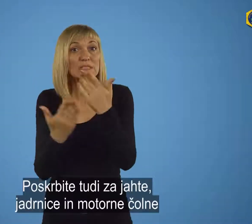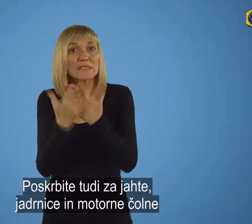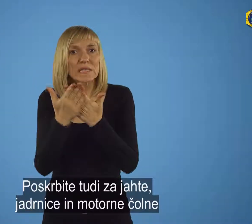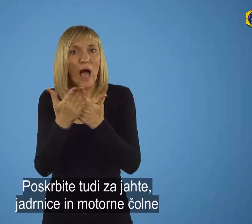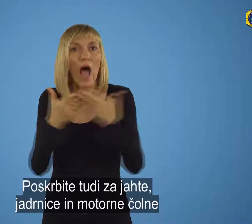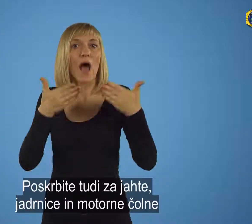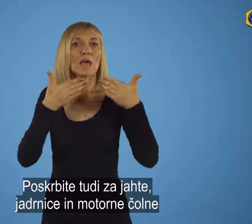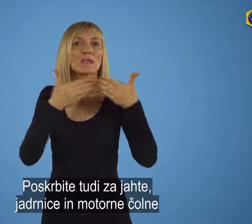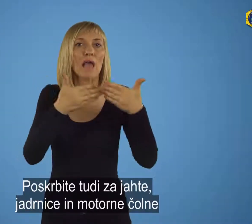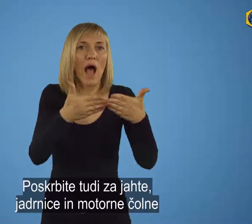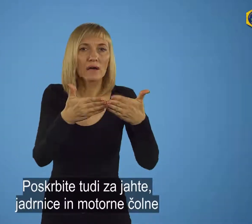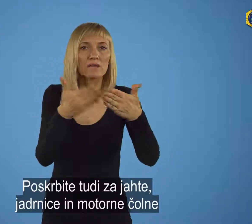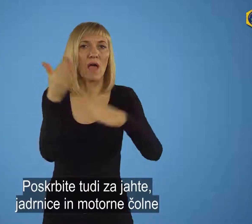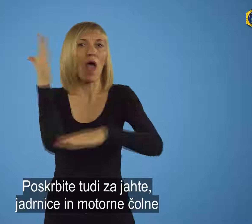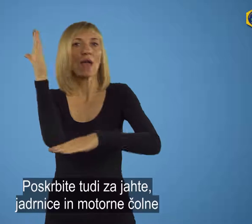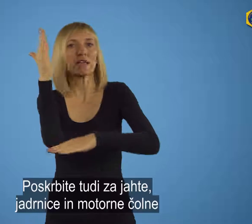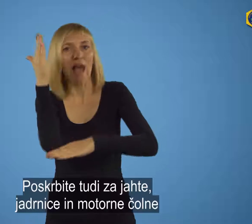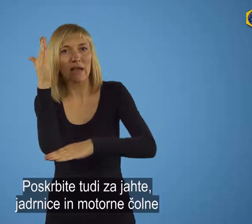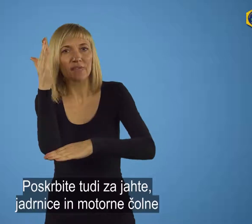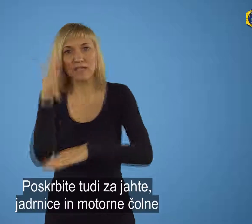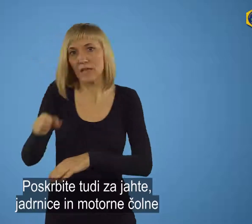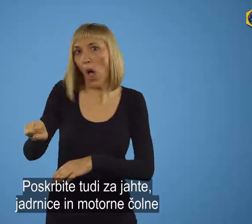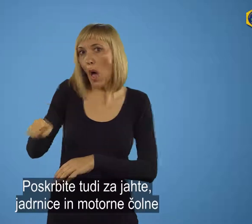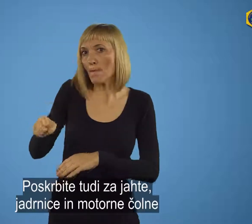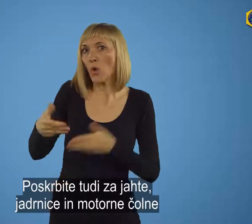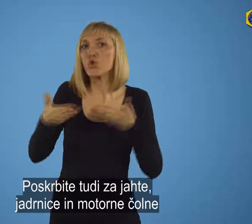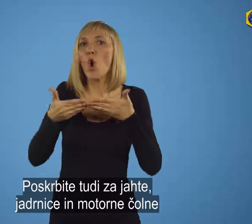Poskrbite tudi za jahte, jadrnice in motorne čolne.